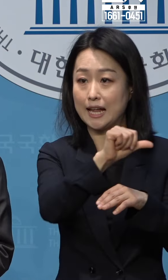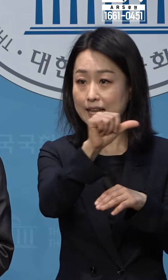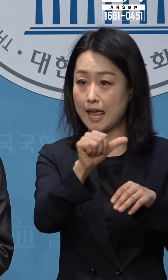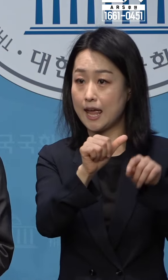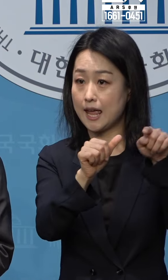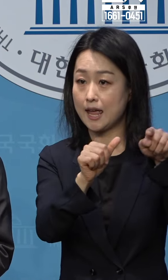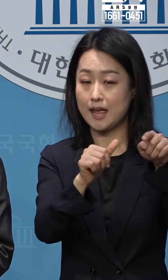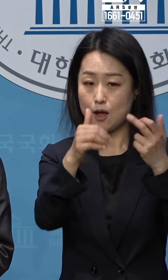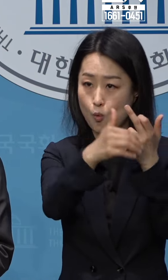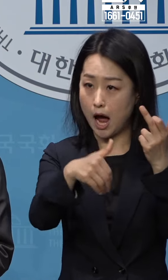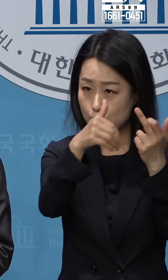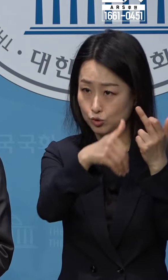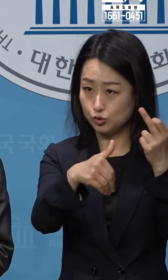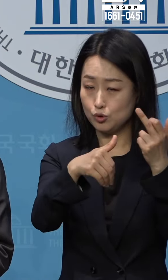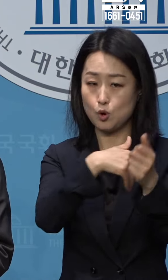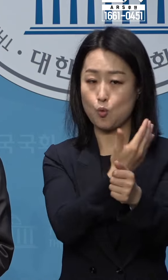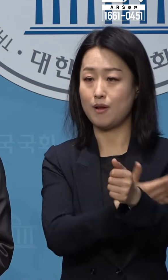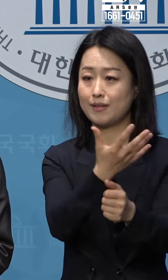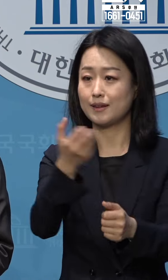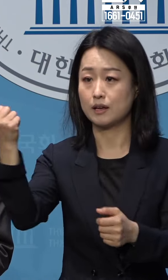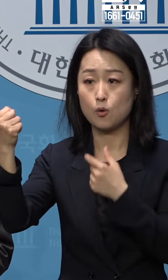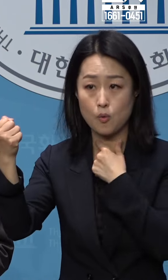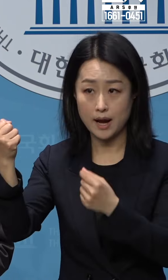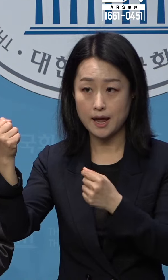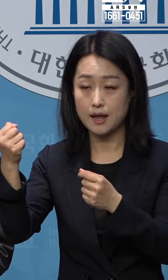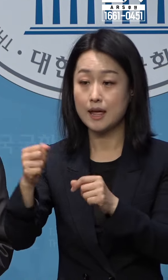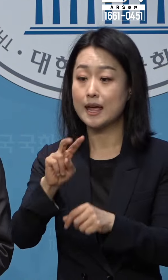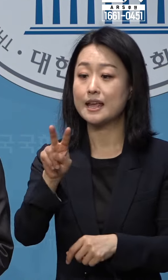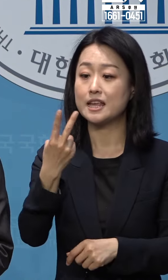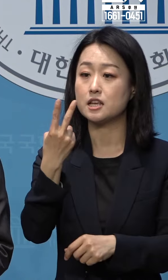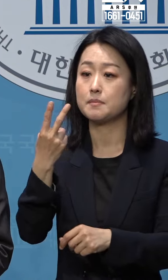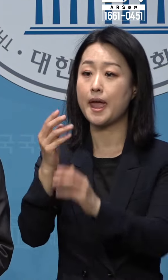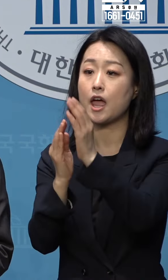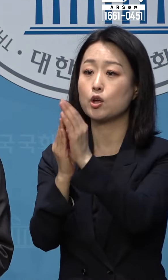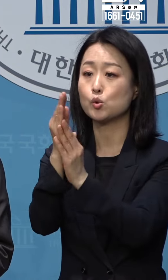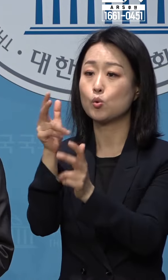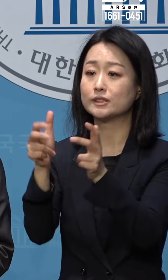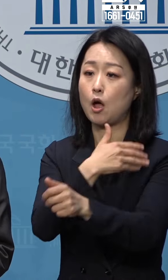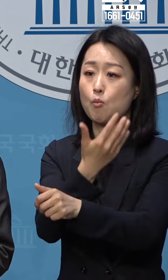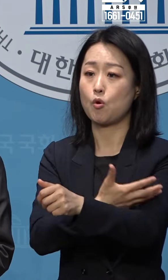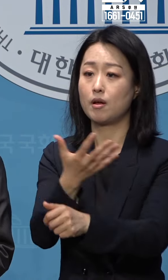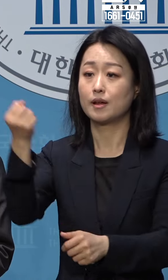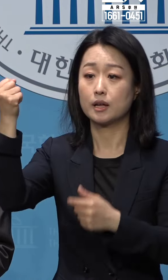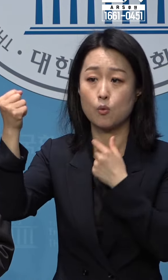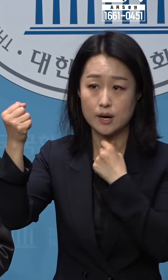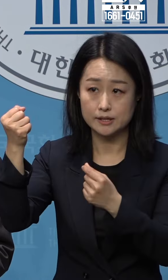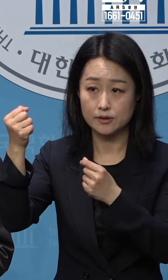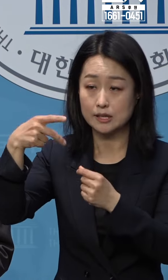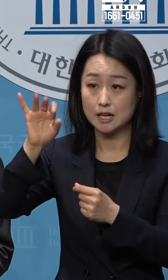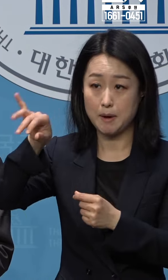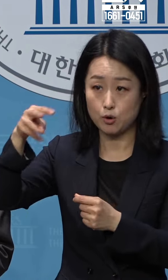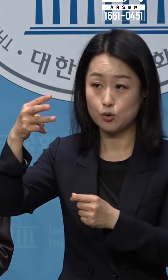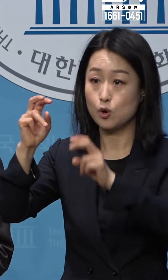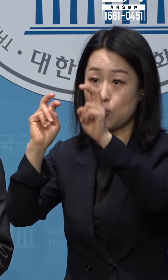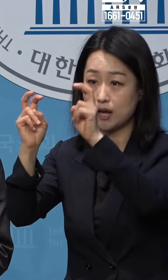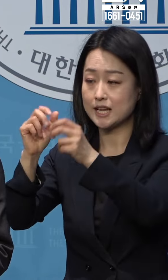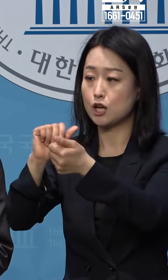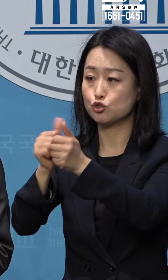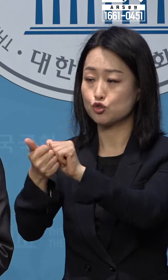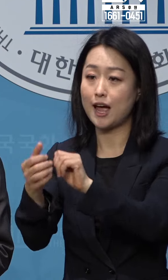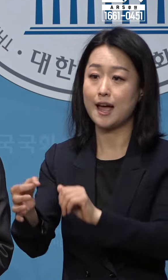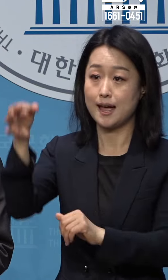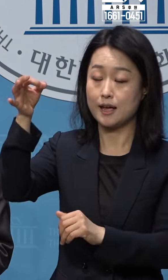히토류 등 강물 채굴권을 포함하여 약 200조에 이르는 사업권을 확보한 후 쌍방울 그룹 회사들의 주가